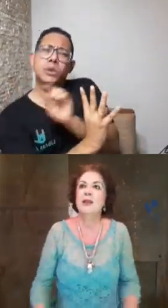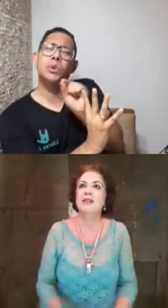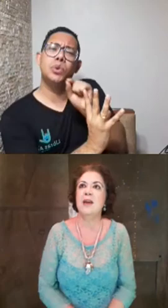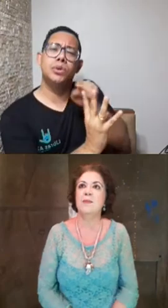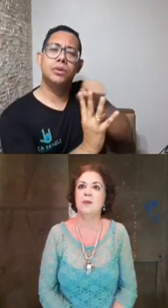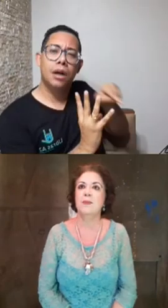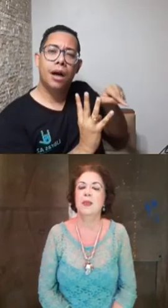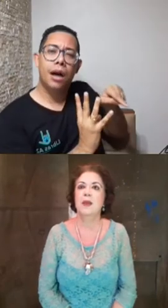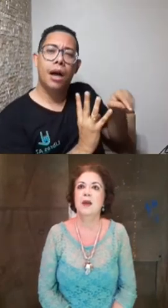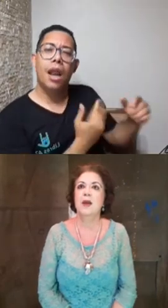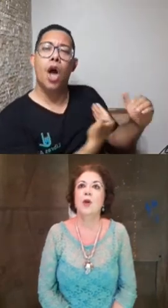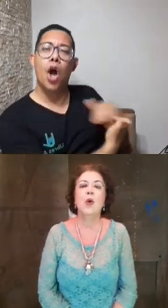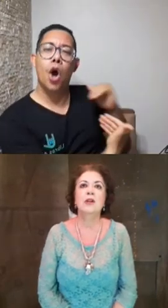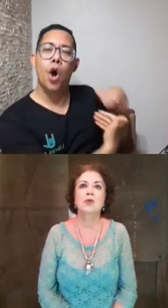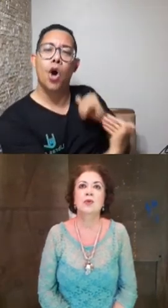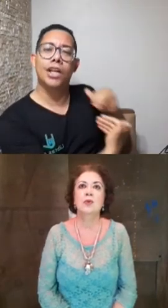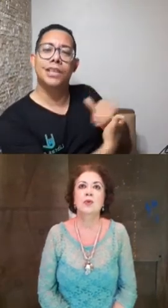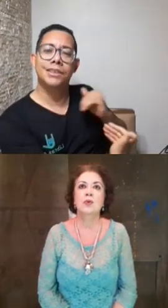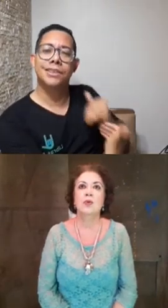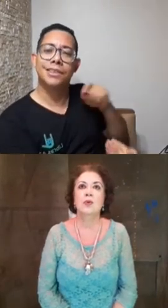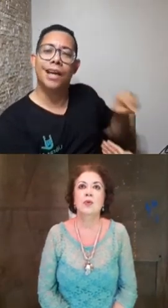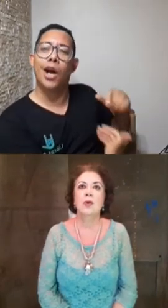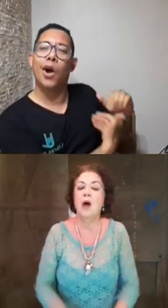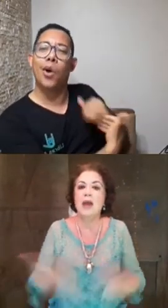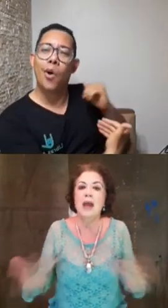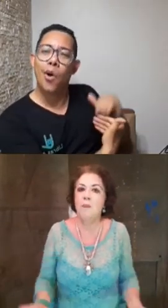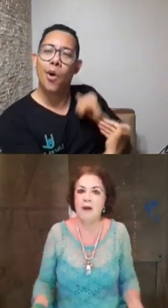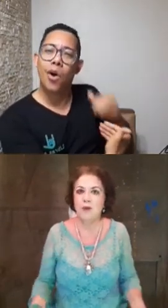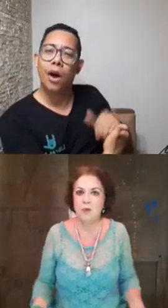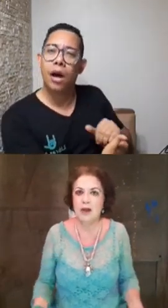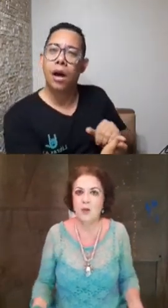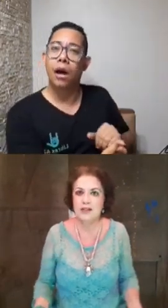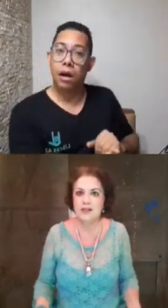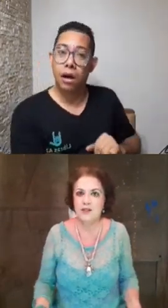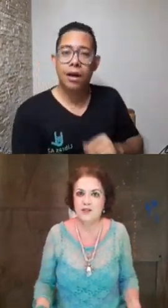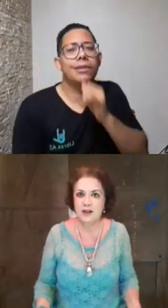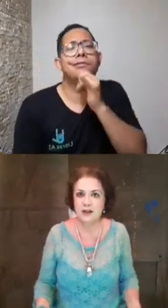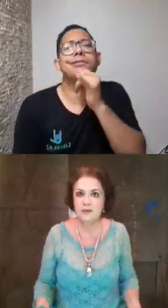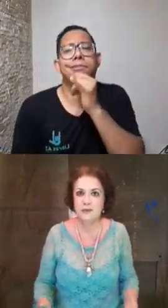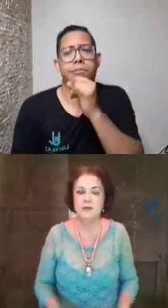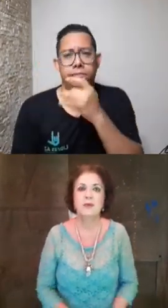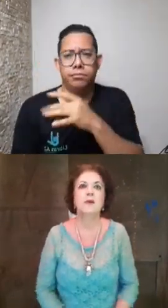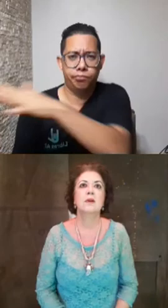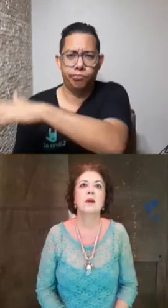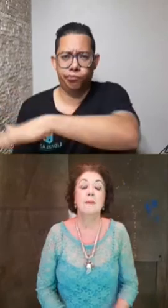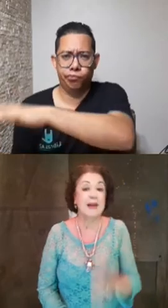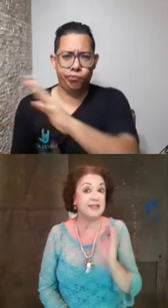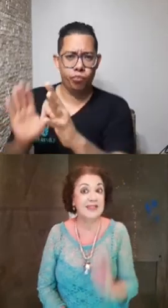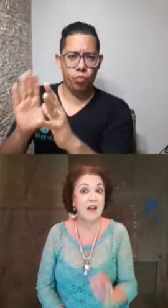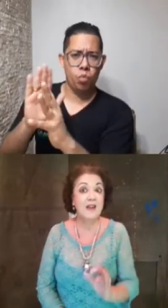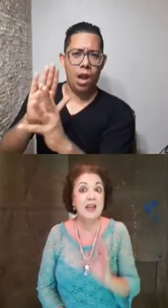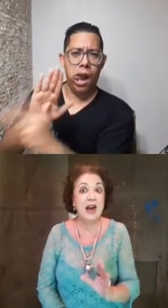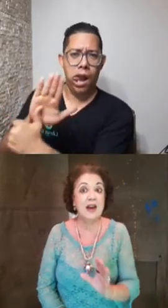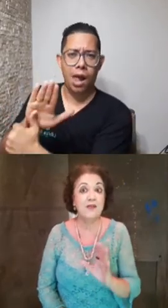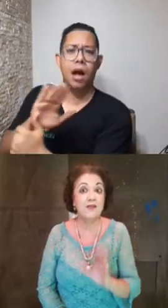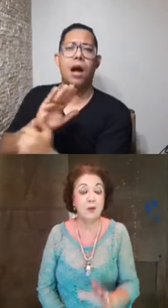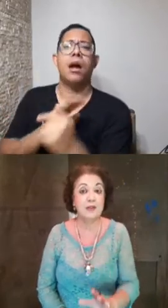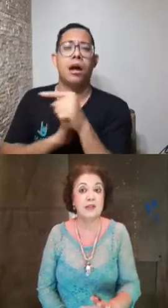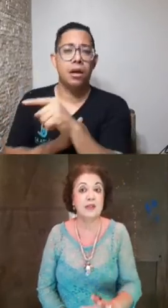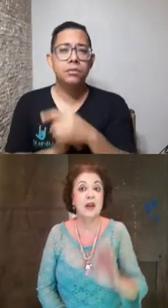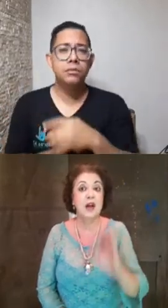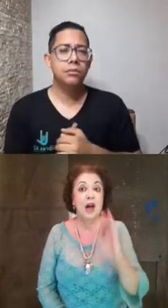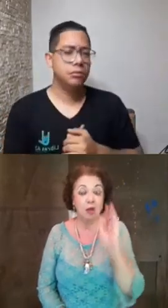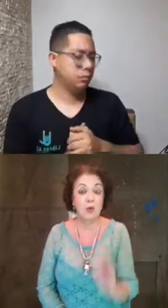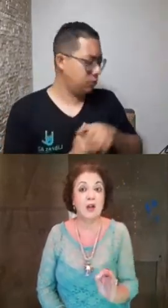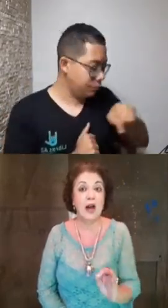Por exemplo, quando alguém roubava alguma coisa na vila, bastava que Iara